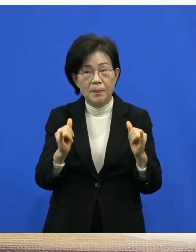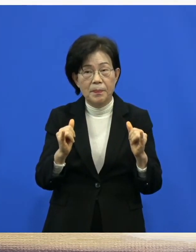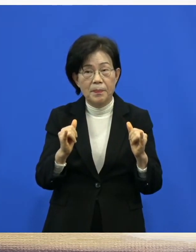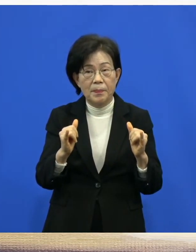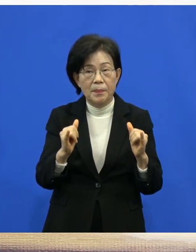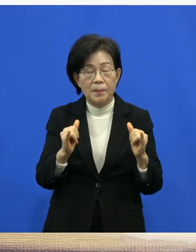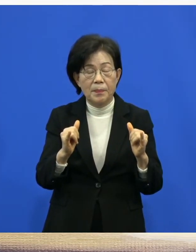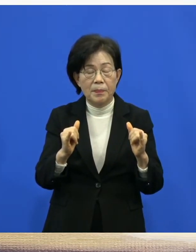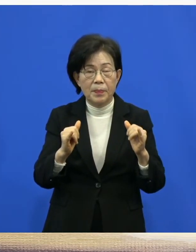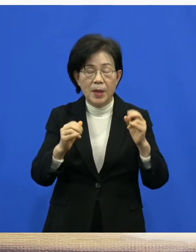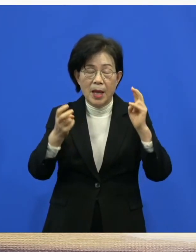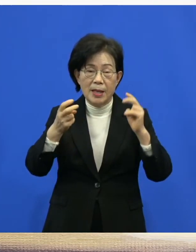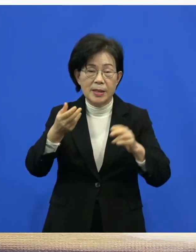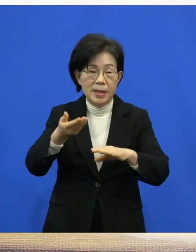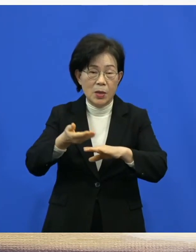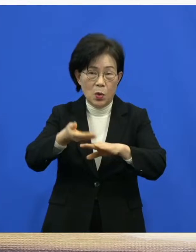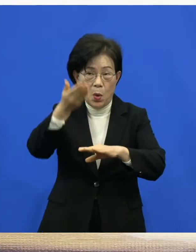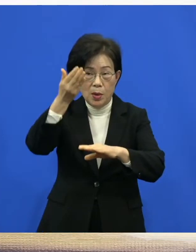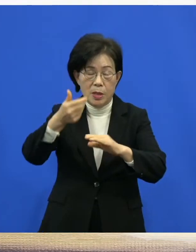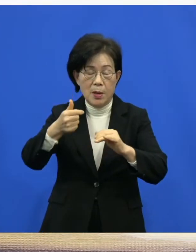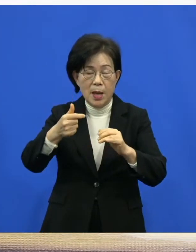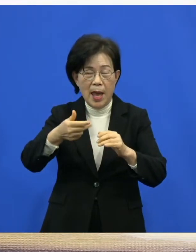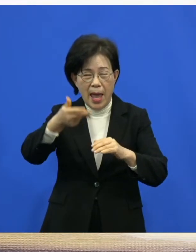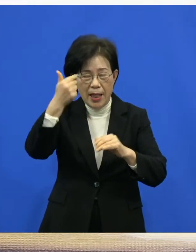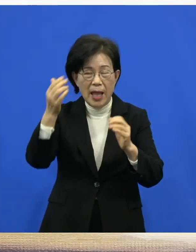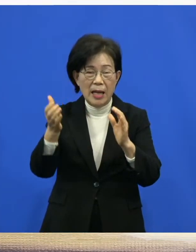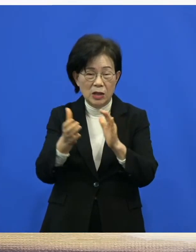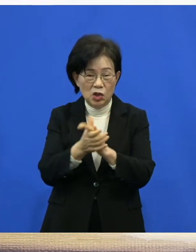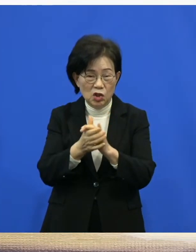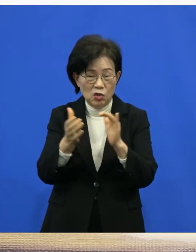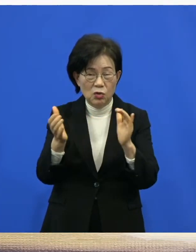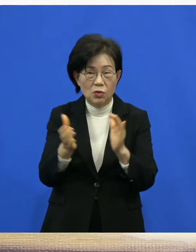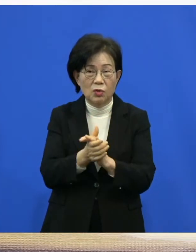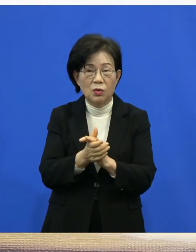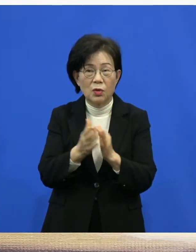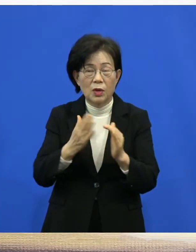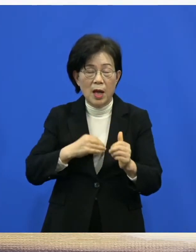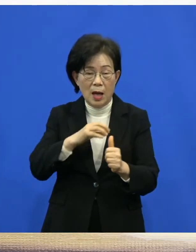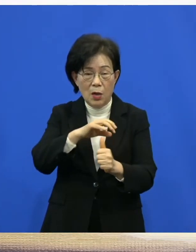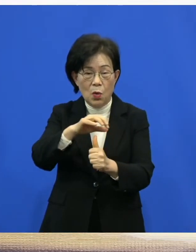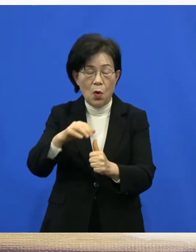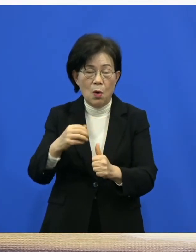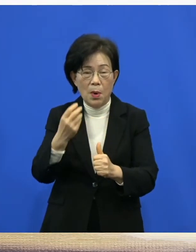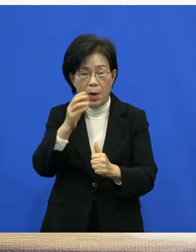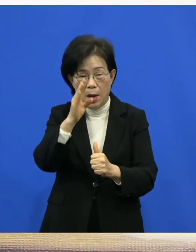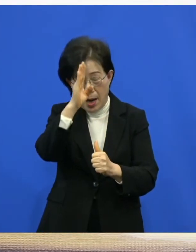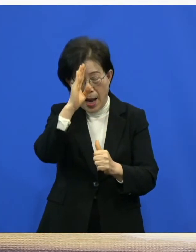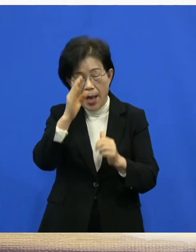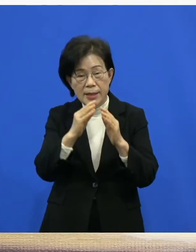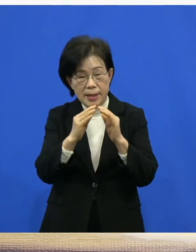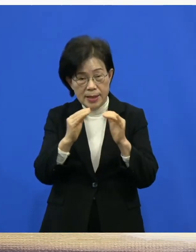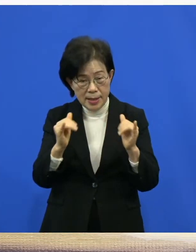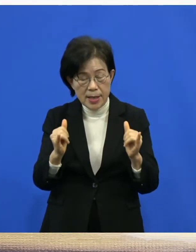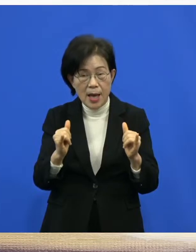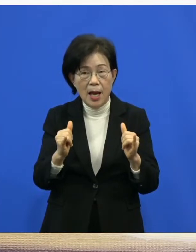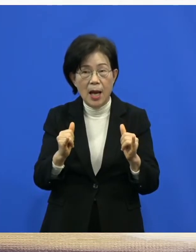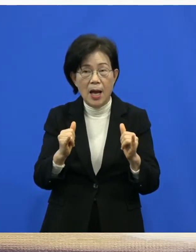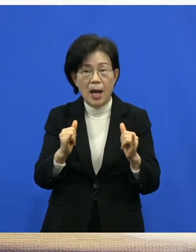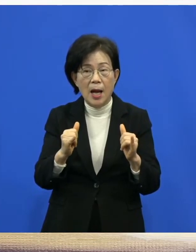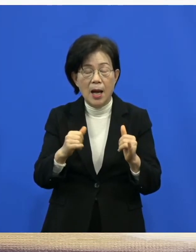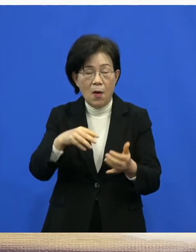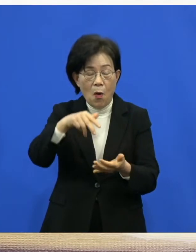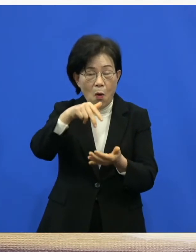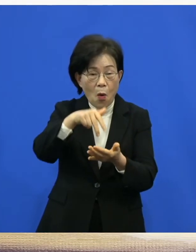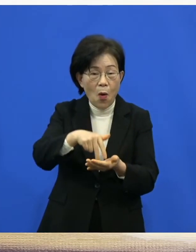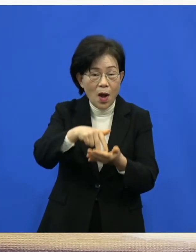때로는 직장 상사, 아니면 옛 친구, 아니면 내가 돌보는 환자, 아니 오늘